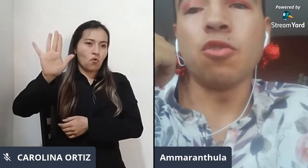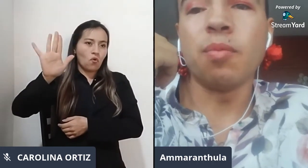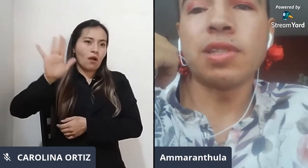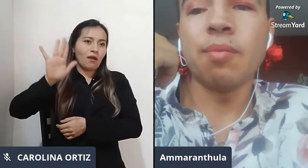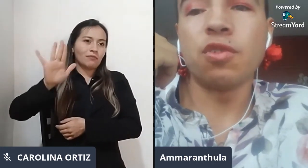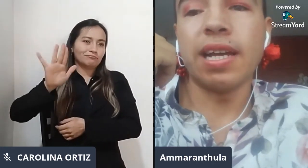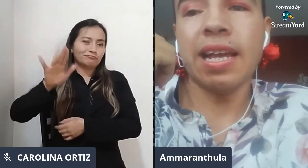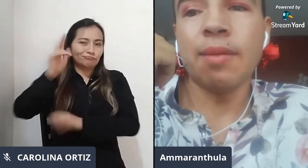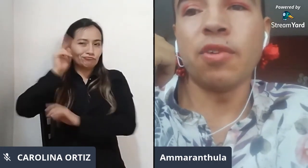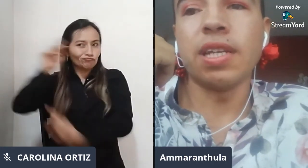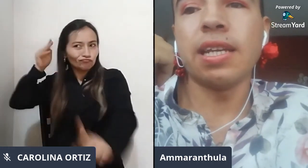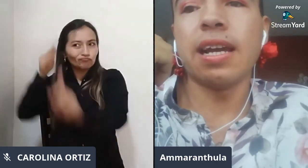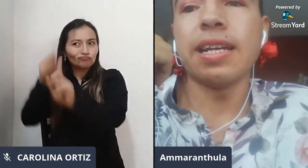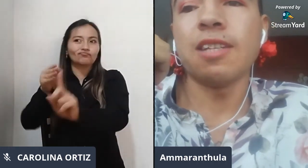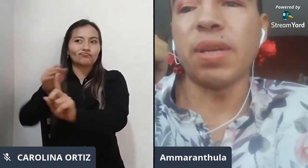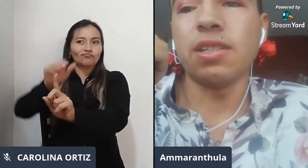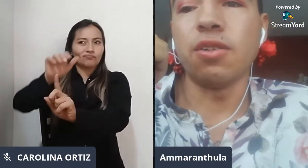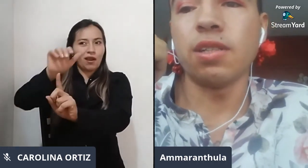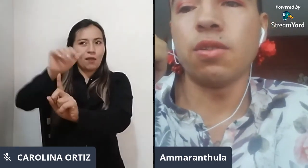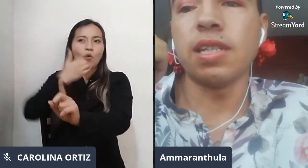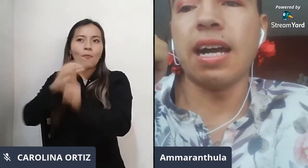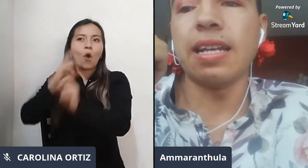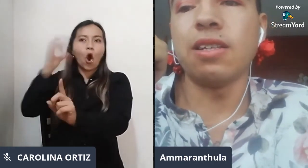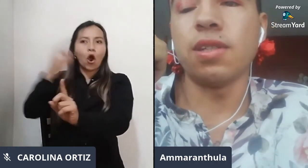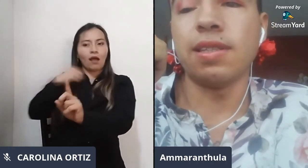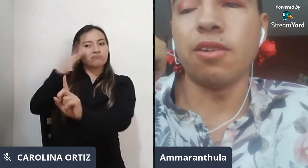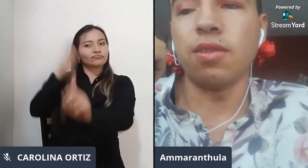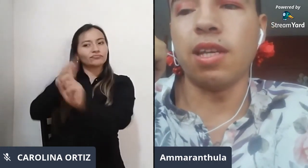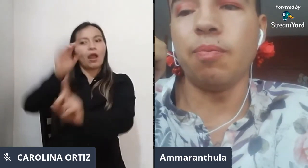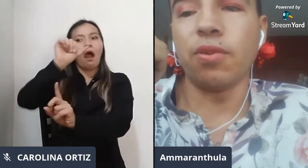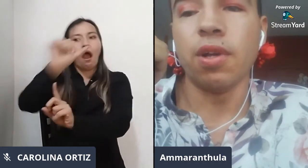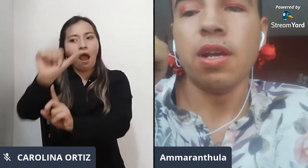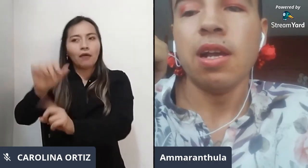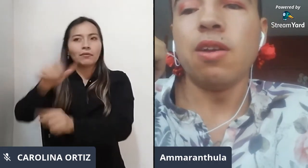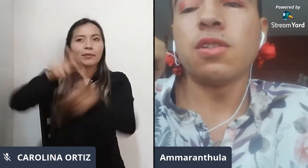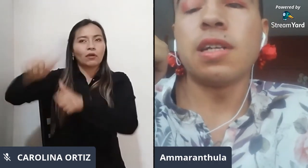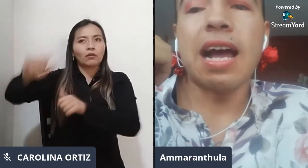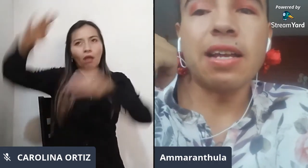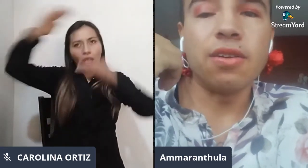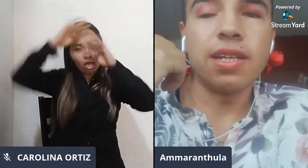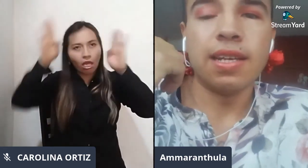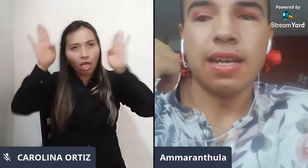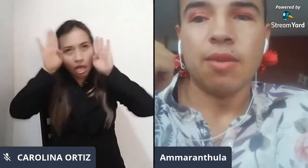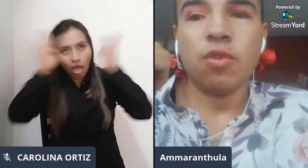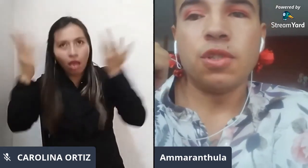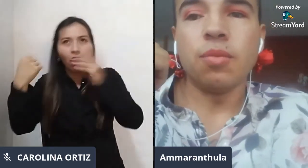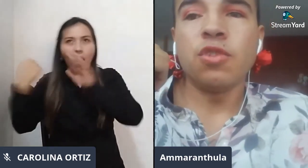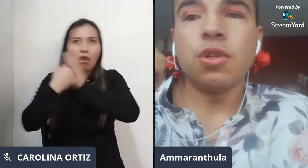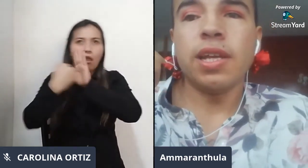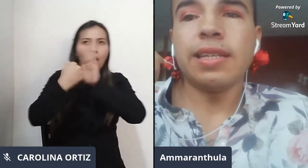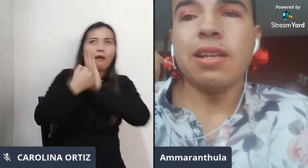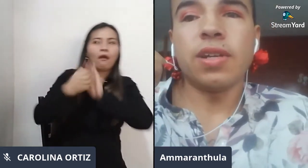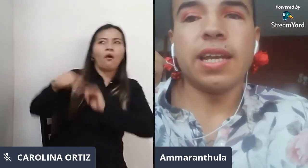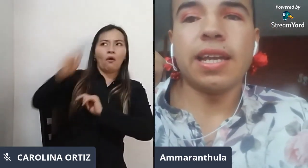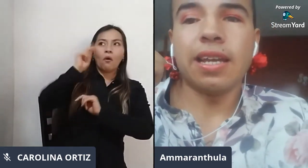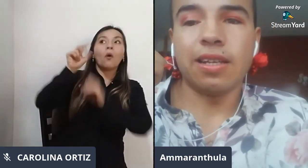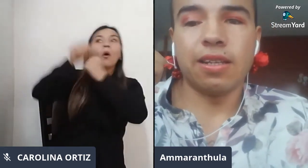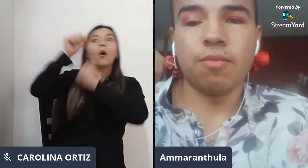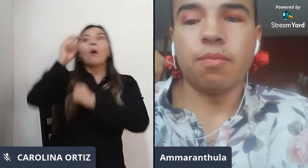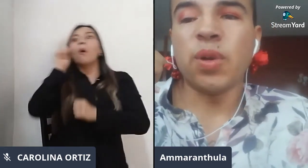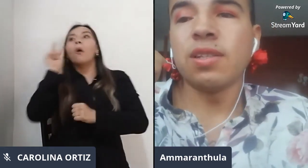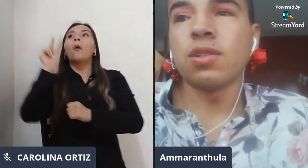que asumimos que mucha de la hegemonía y las presiones sociales, los estereotipos, los cánones, mucho de lo